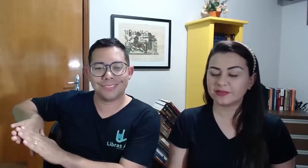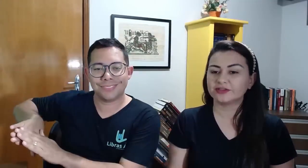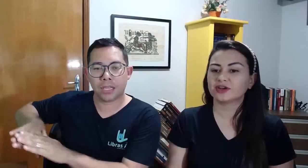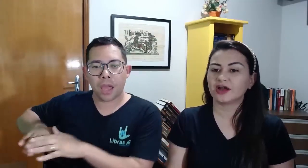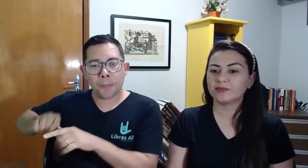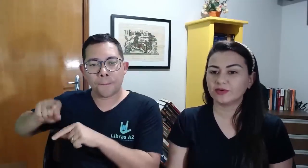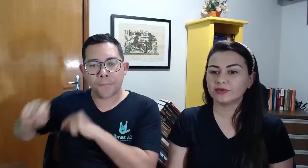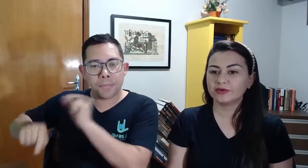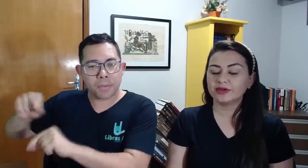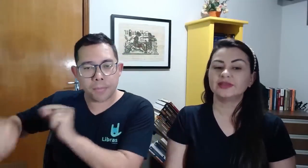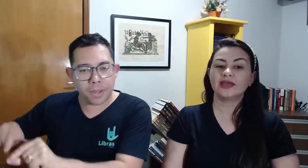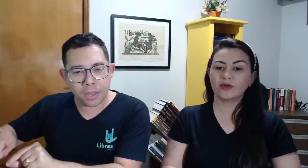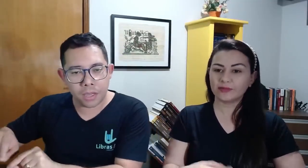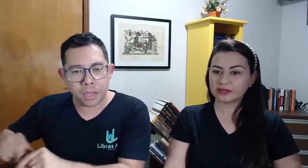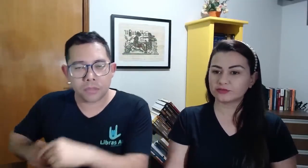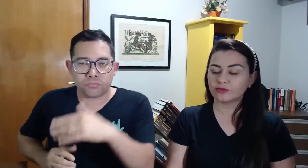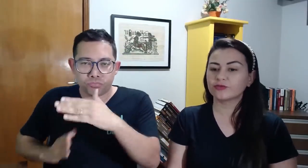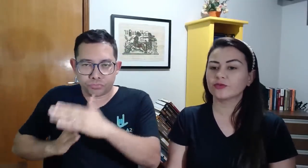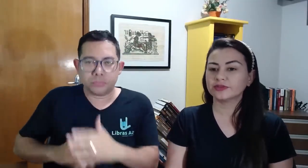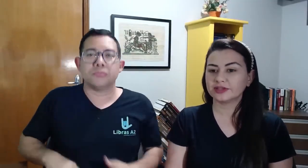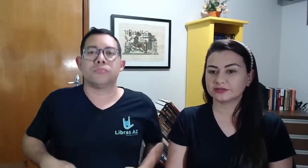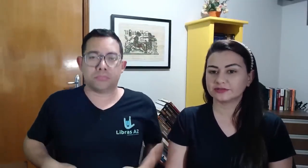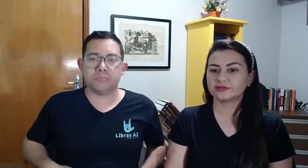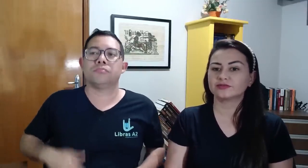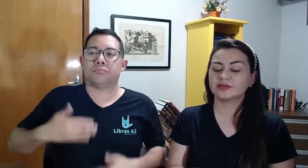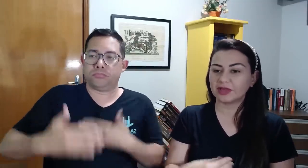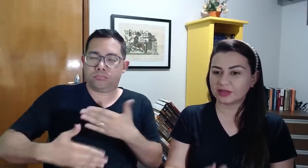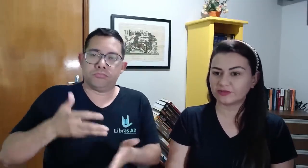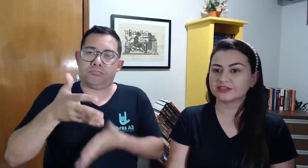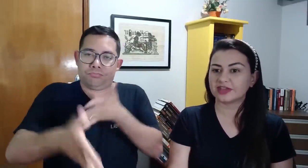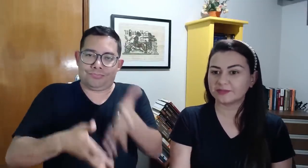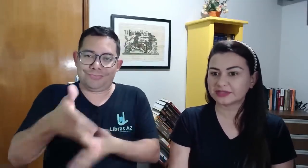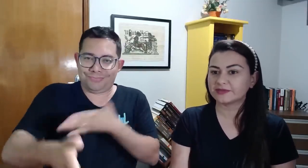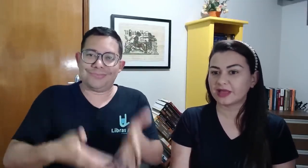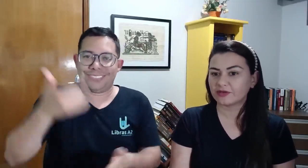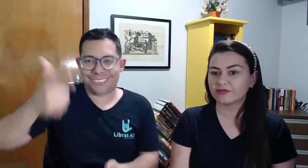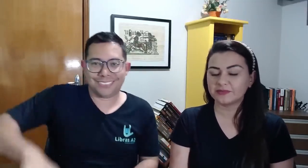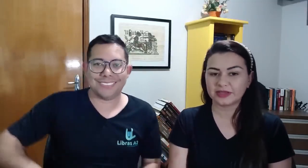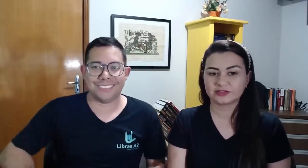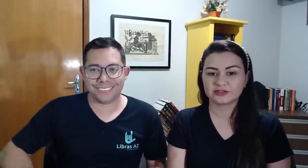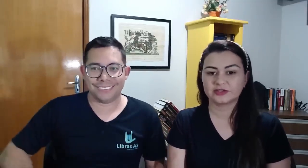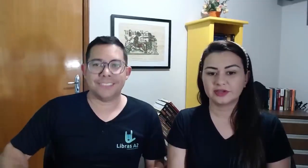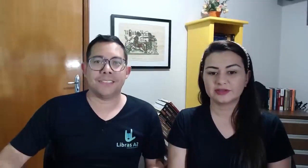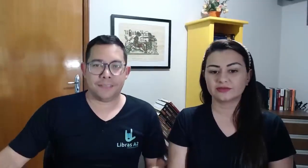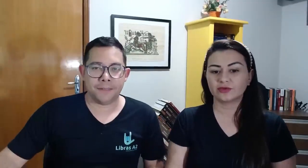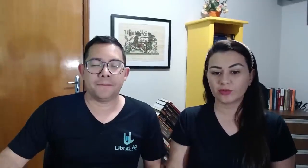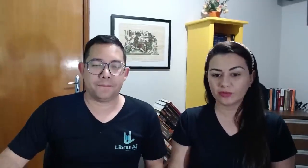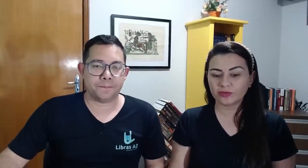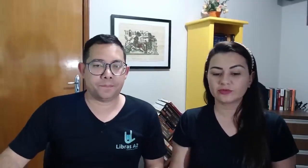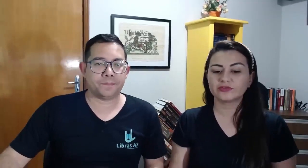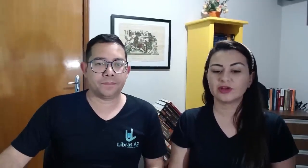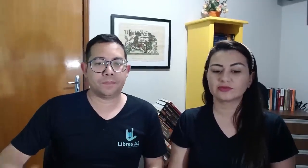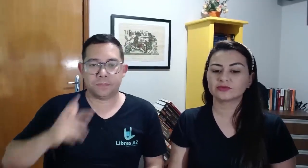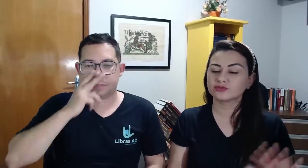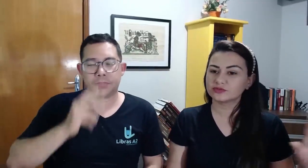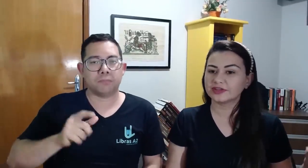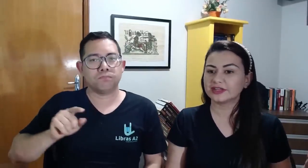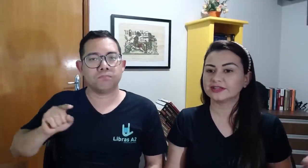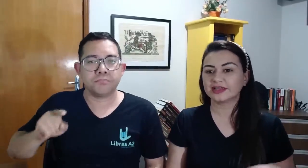semente acabou, e aí eu começo um novo contexto. O semeador vai sair para semear novamente. Então, eu estou pondo um ponto final. Então, o surdo vai entender que